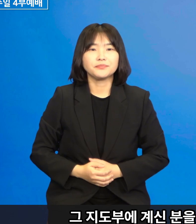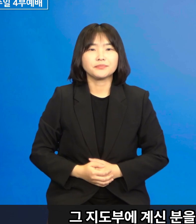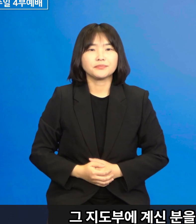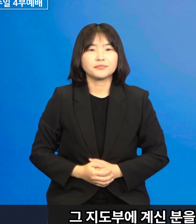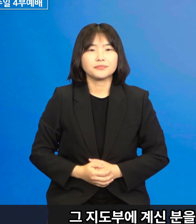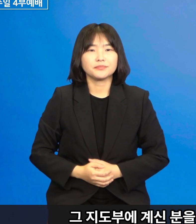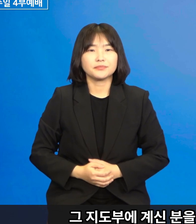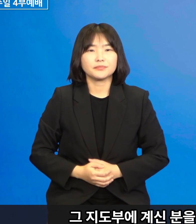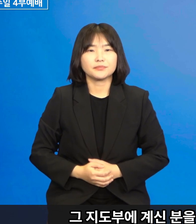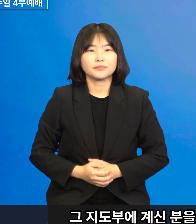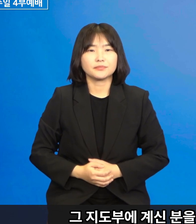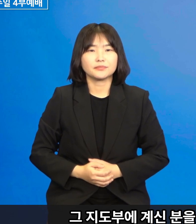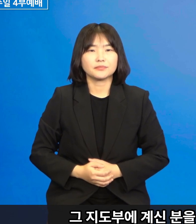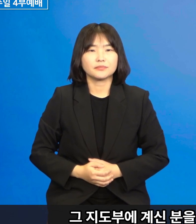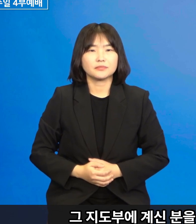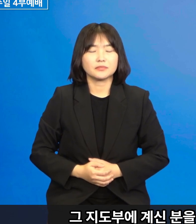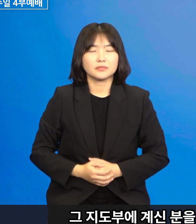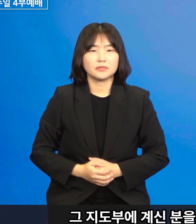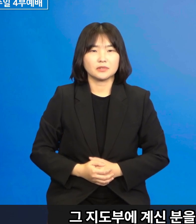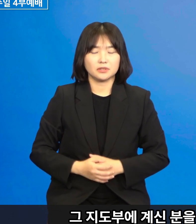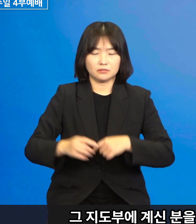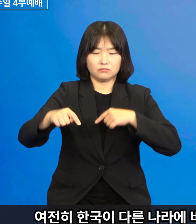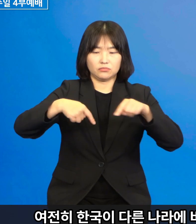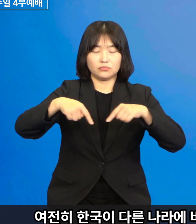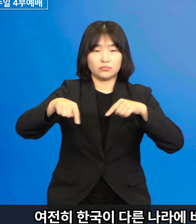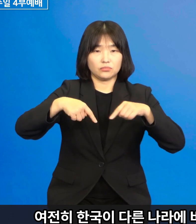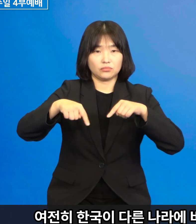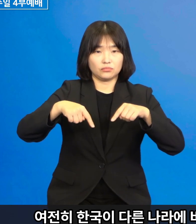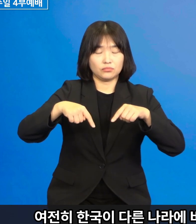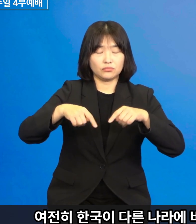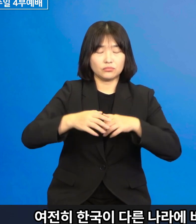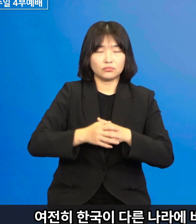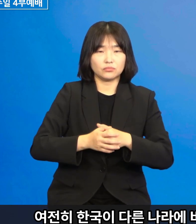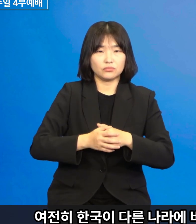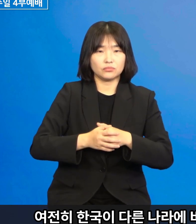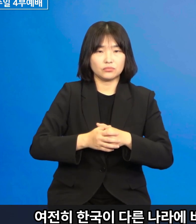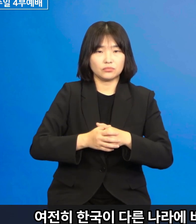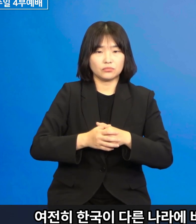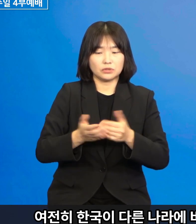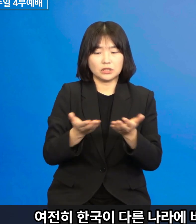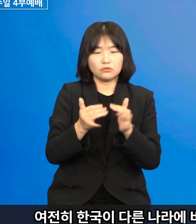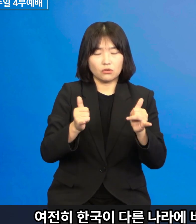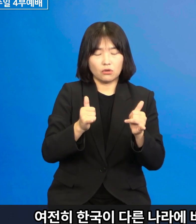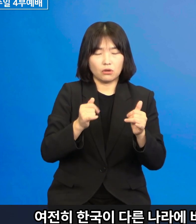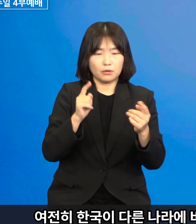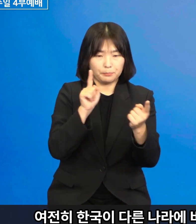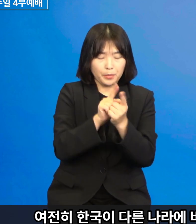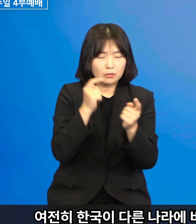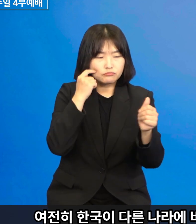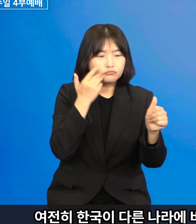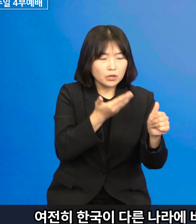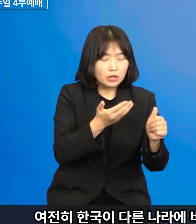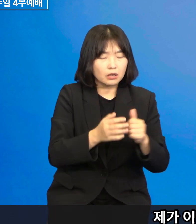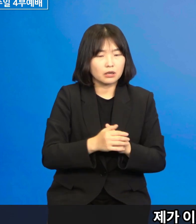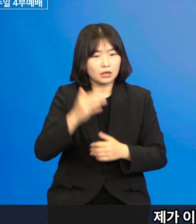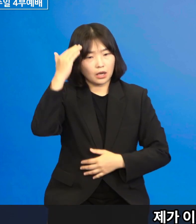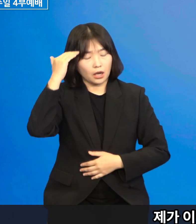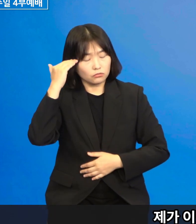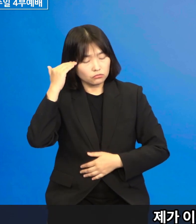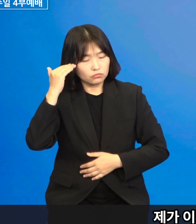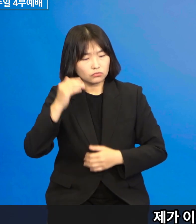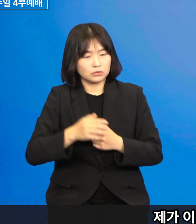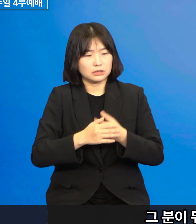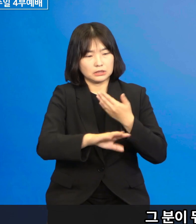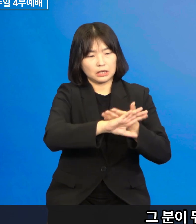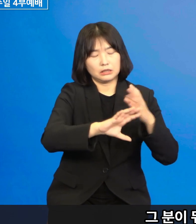그 지도부에 계신 분을 만났어요. 제가 물어봤습니다. 여전히 한국이 다른 나라에 비해 기술 경쟁 우위를 가지고 있죠? 제가 이렇게